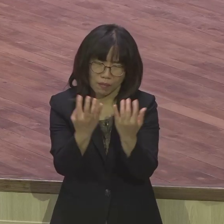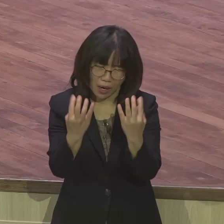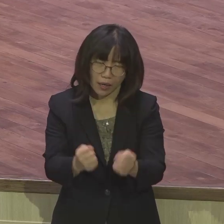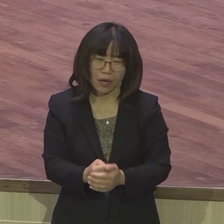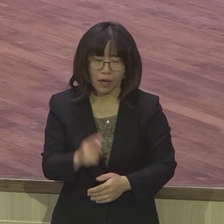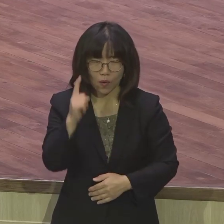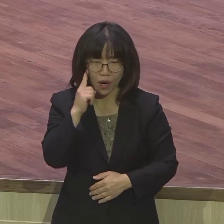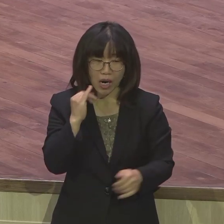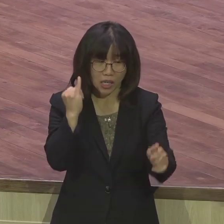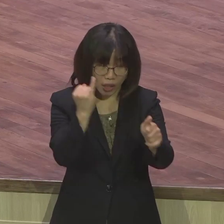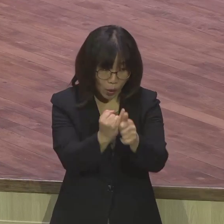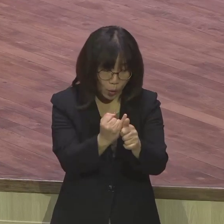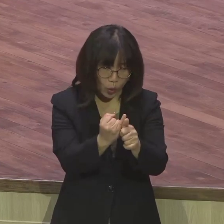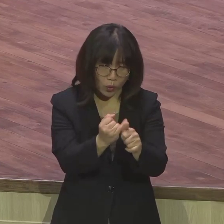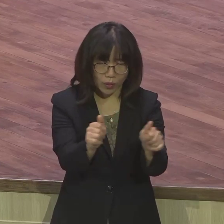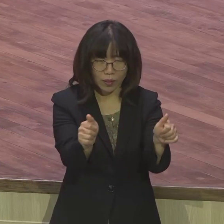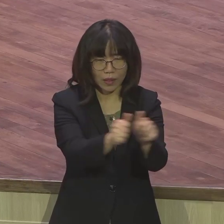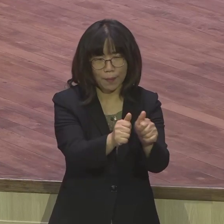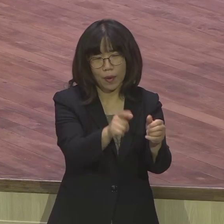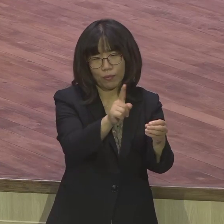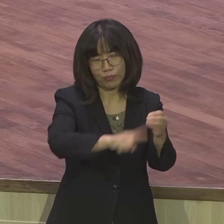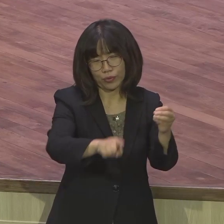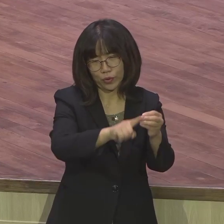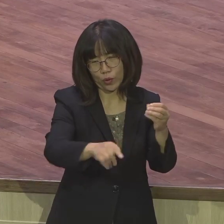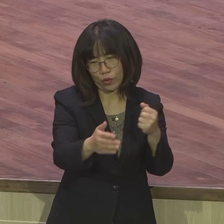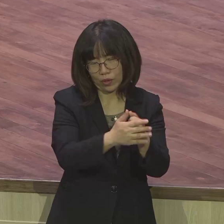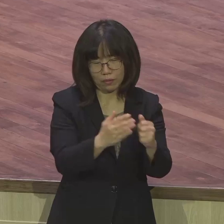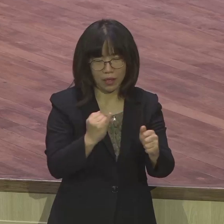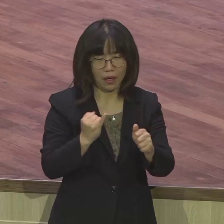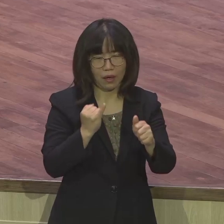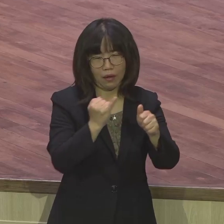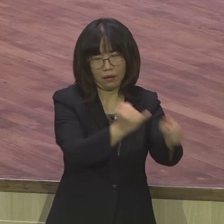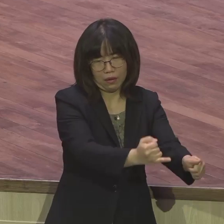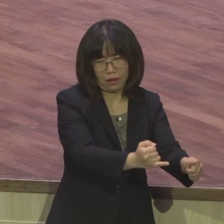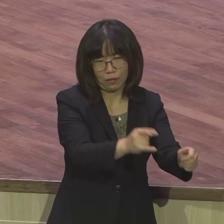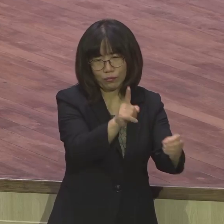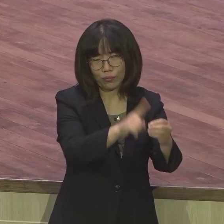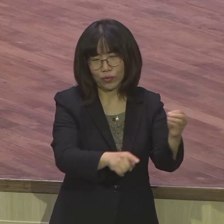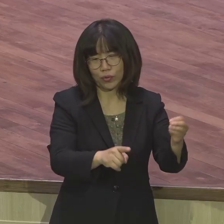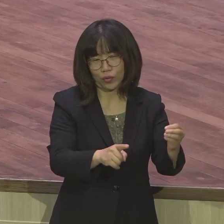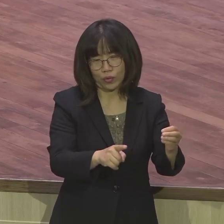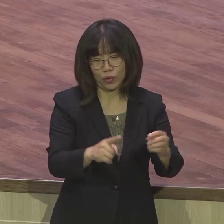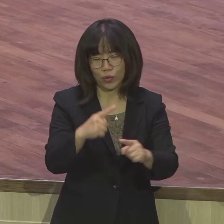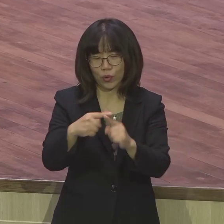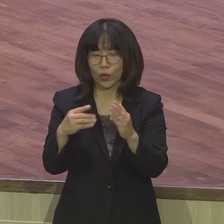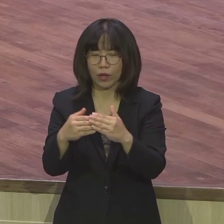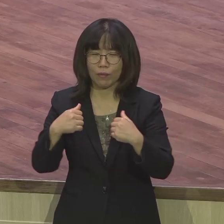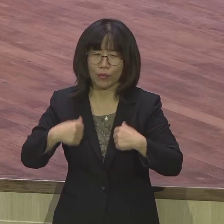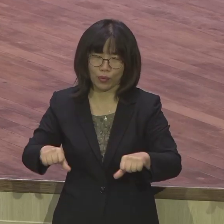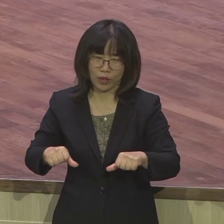중에 이렇게 시집 갔더니 시부모가 다 불교 신자라